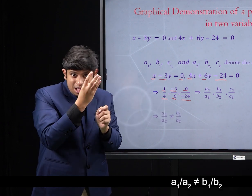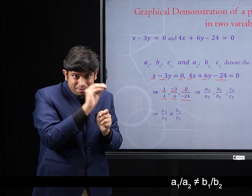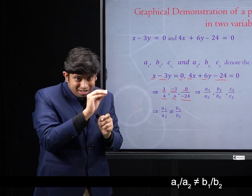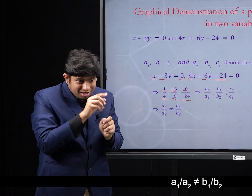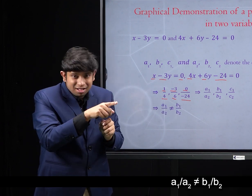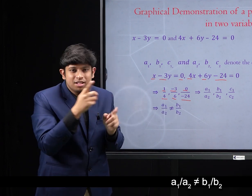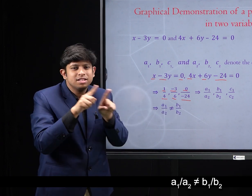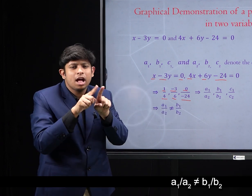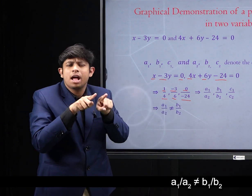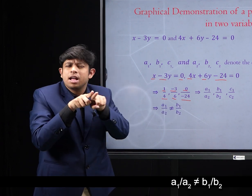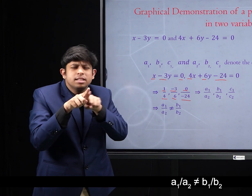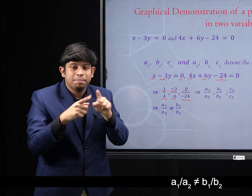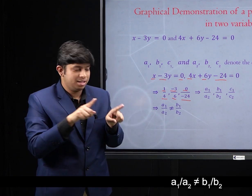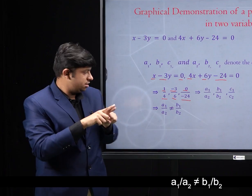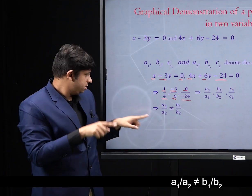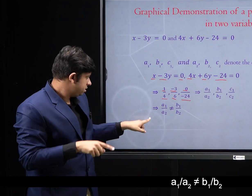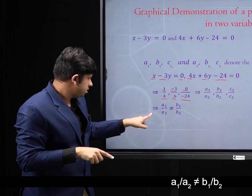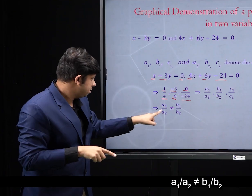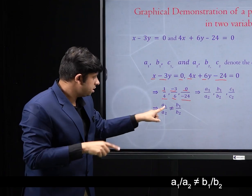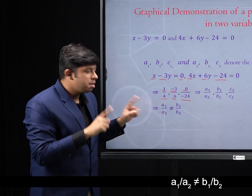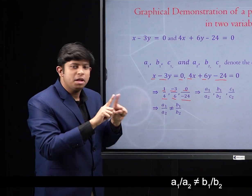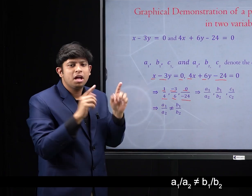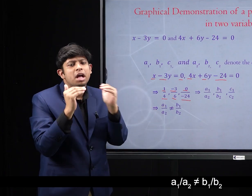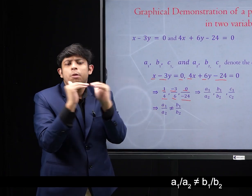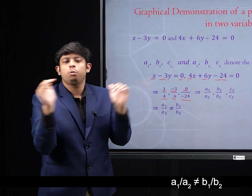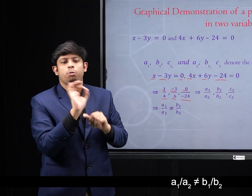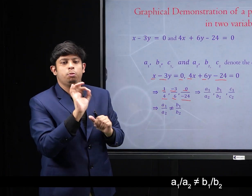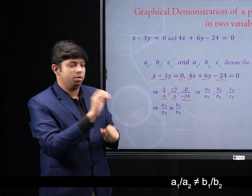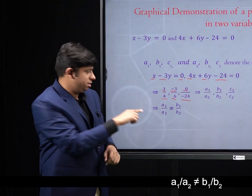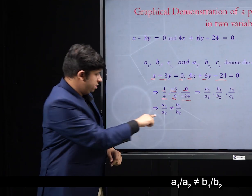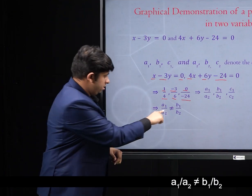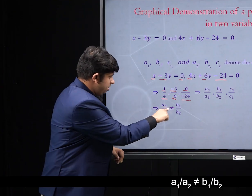A1 ಡಿವೈಡ್ ಬೈ A2 ಸಮನಾಗಿಲ್ಲ B1 ಡಿವೈಡ್ ಬೈ B2.